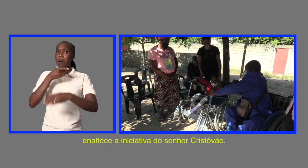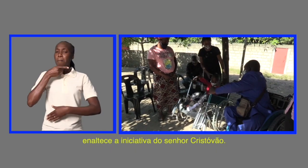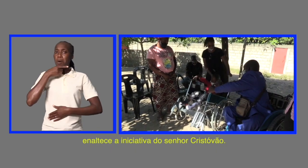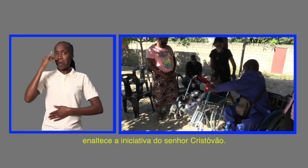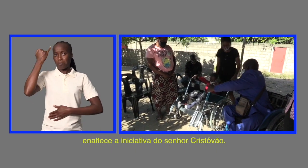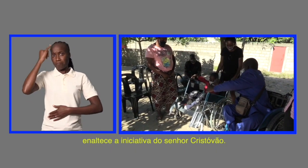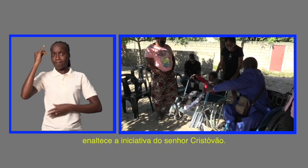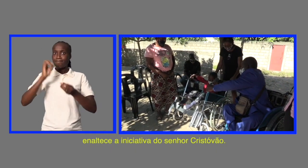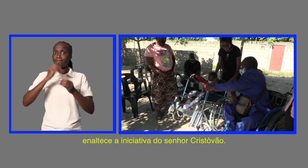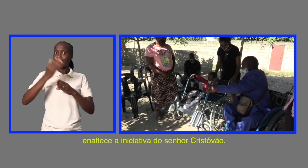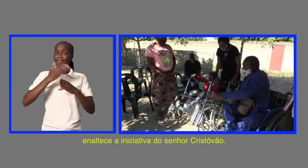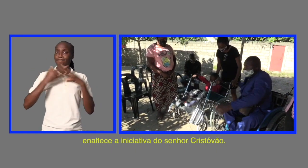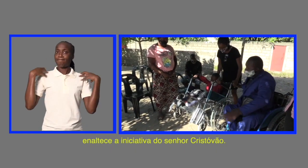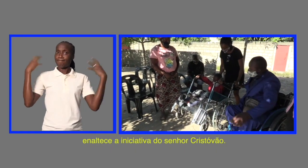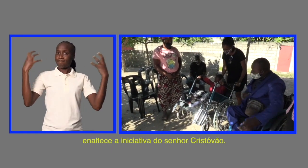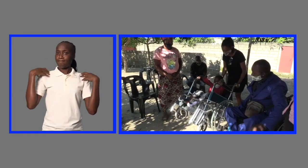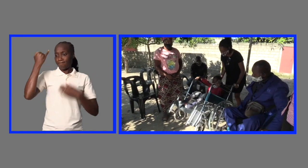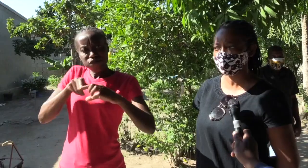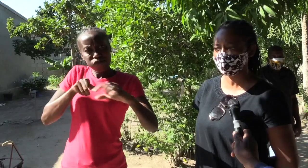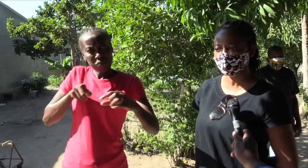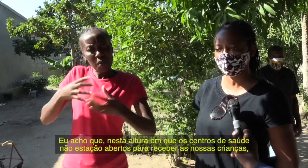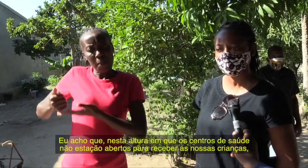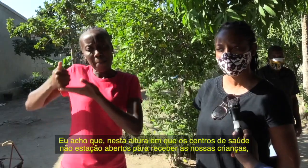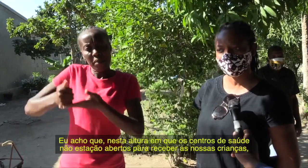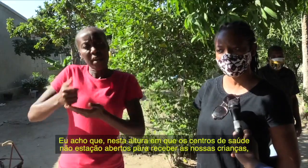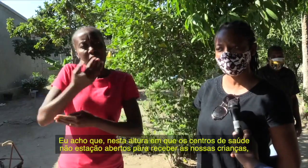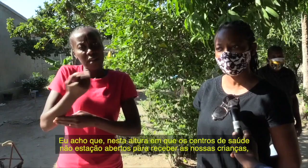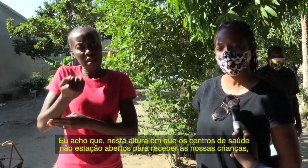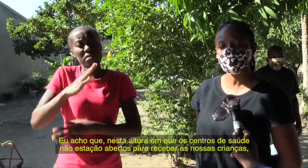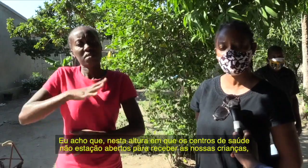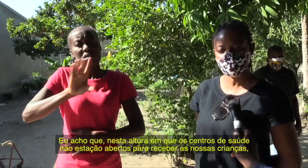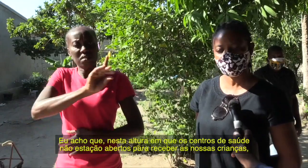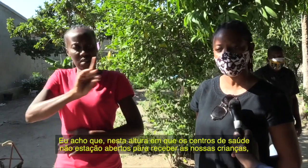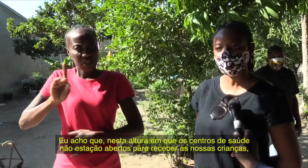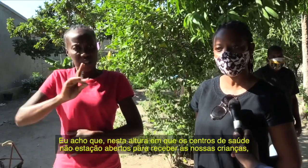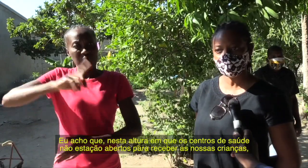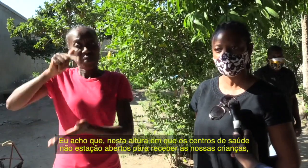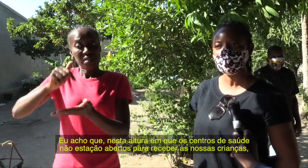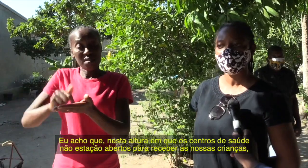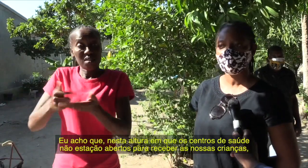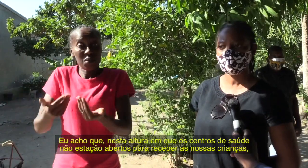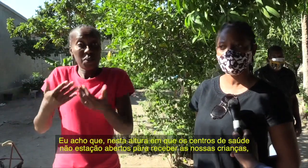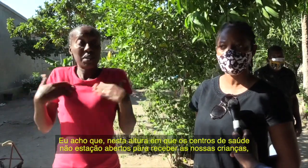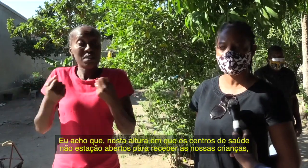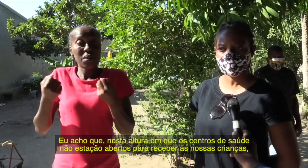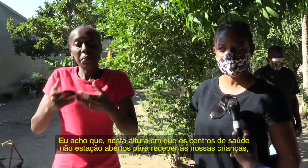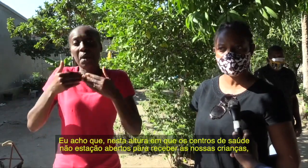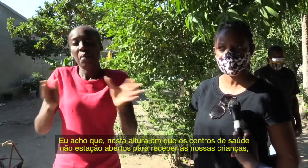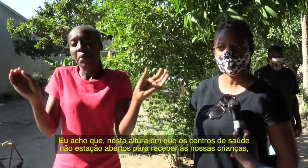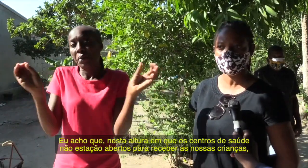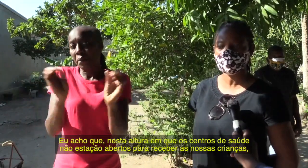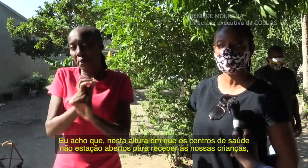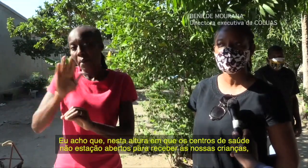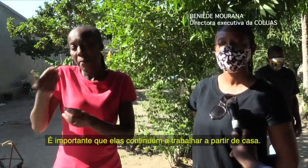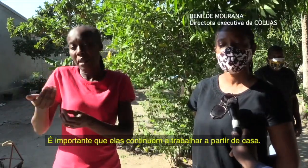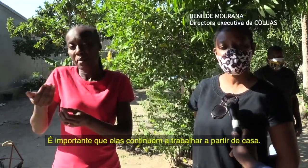enaltece a iniciativa do senhor Cristóvão Eu acho que nesta altura em que os centros de saúde não estão abertos para receber as